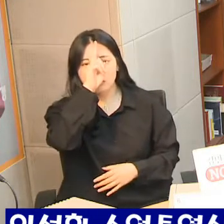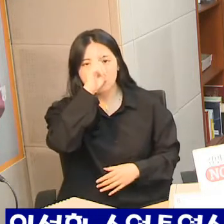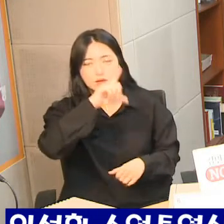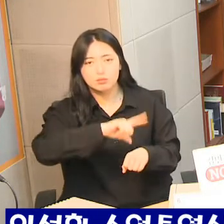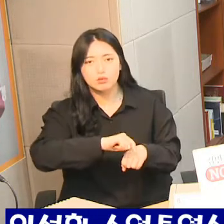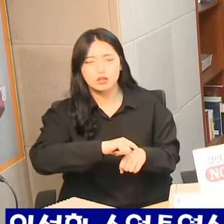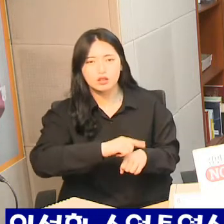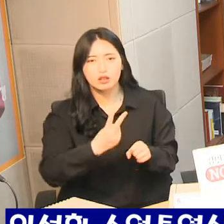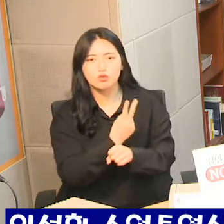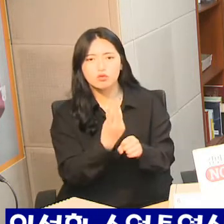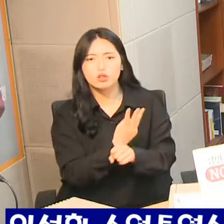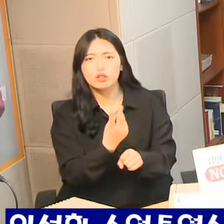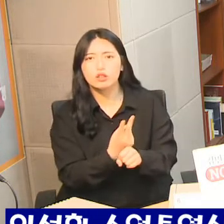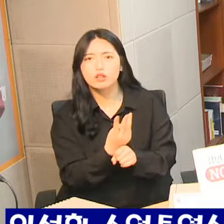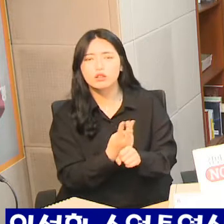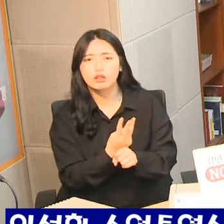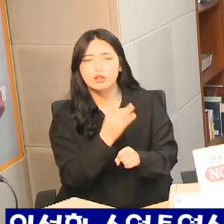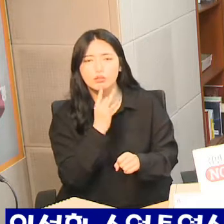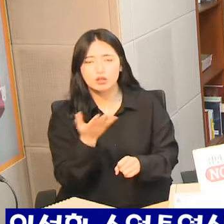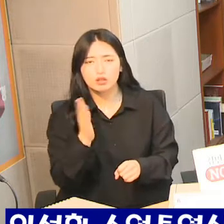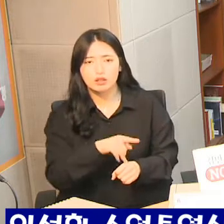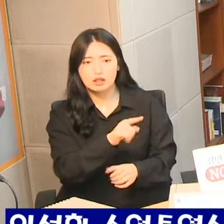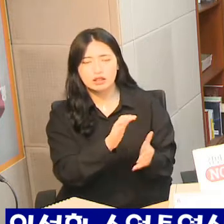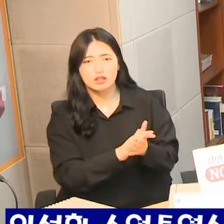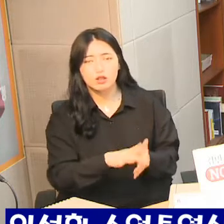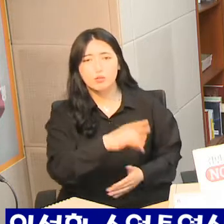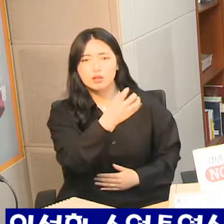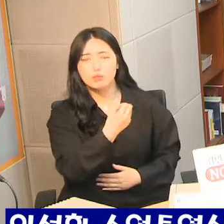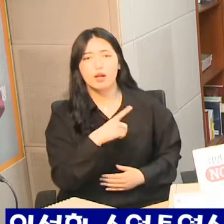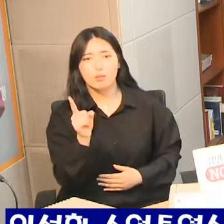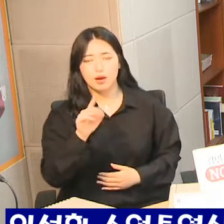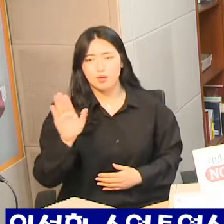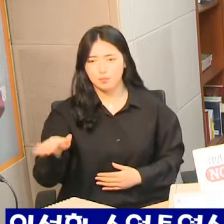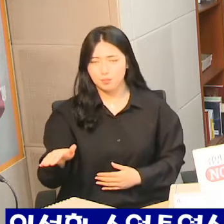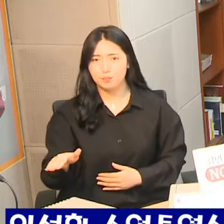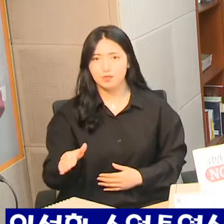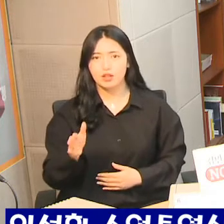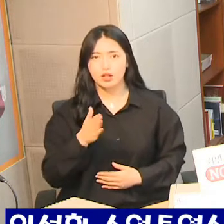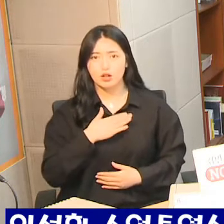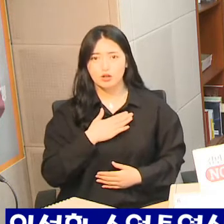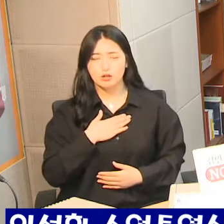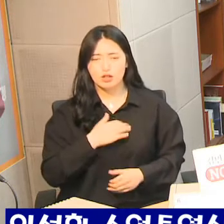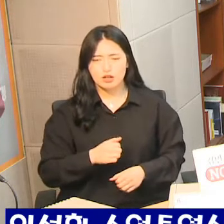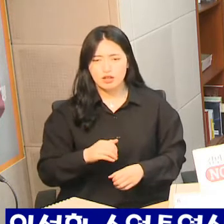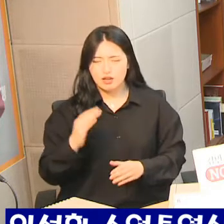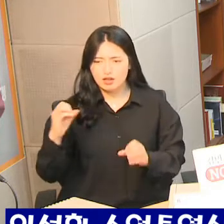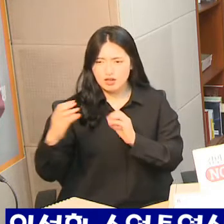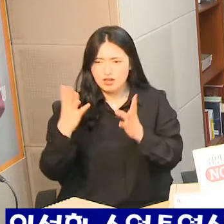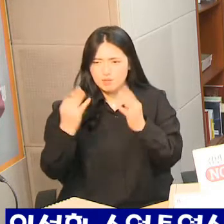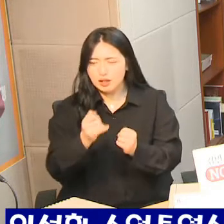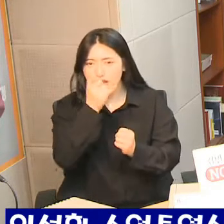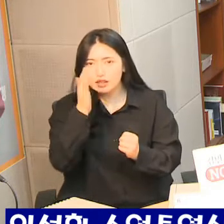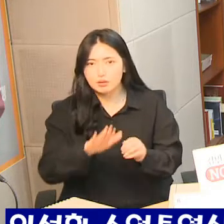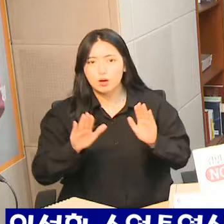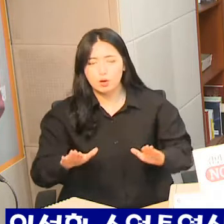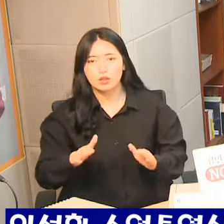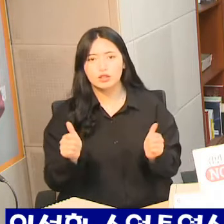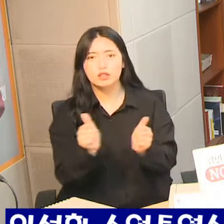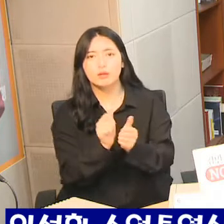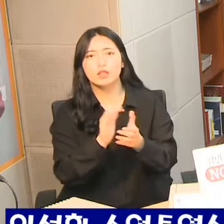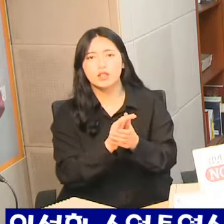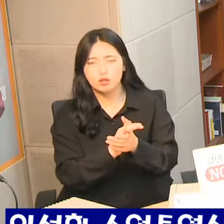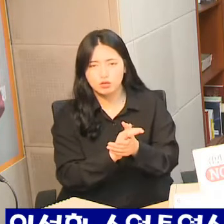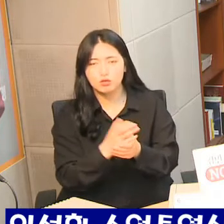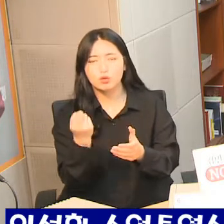없는 거예요, 서로. 그 얘기 다 하려면. 그랬더니 그 친구가 먼저 언니 우리 쌓인 얘기 되게 많은데 오늘은 남자친구